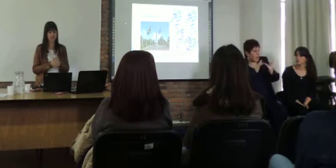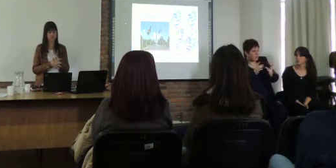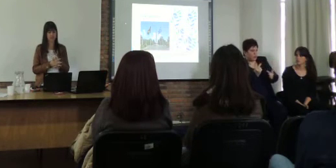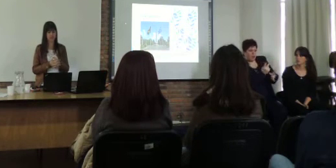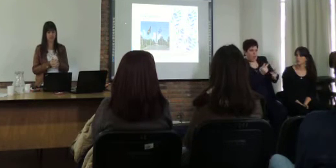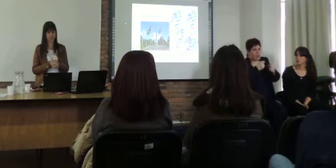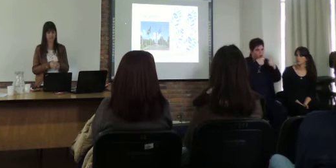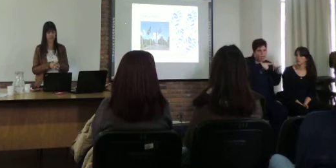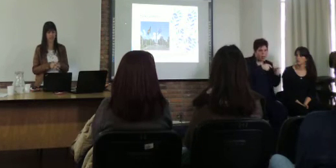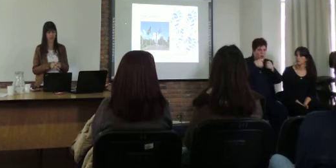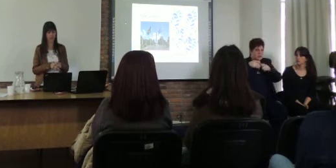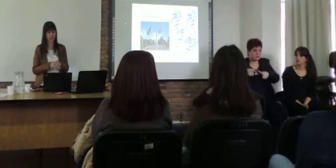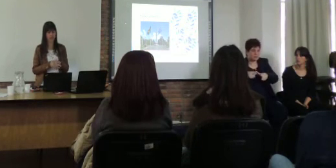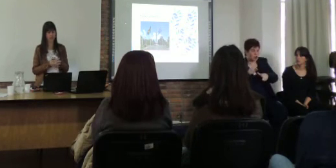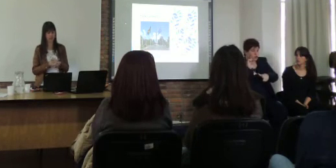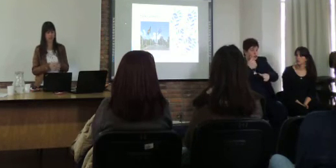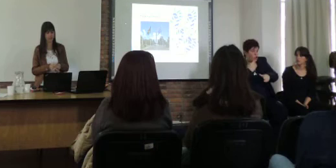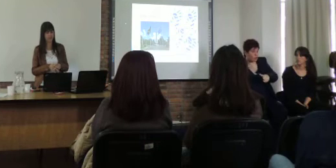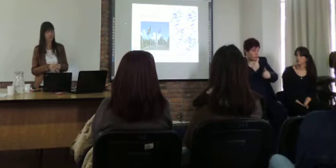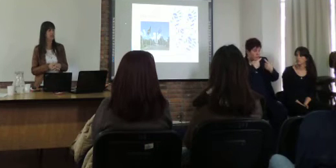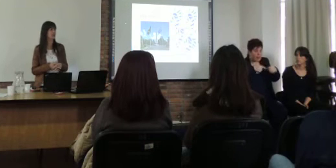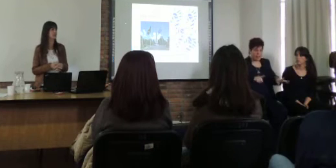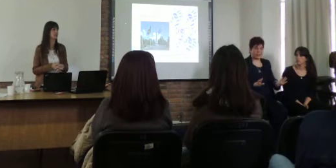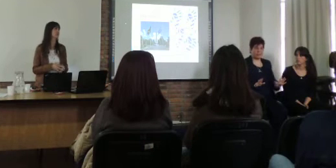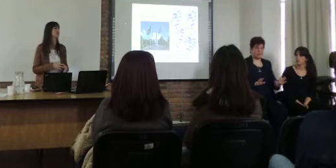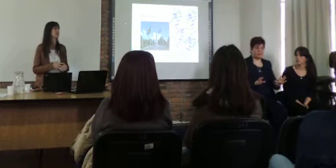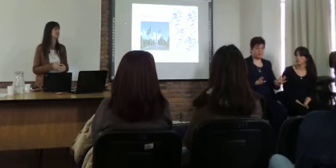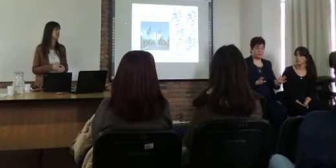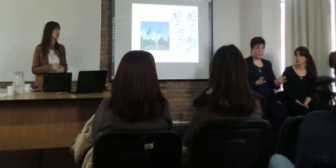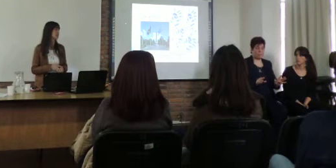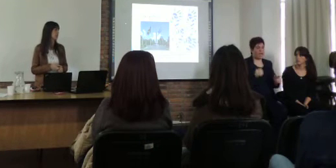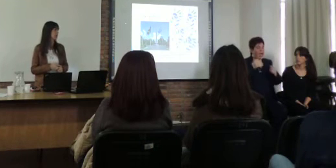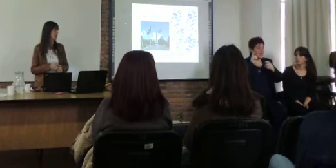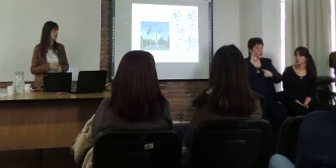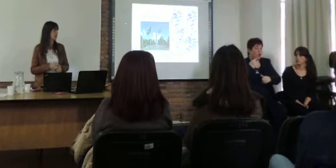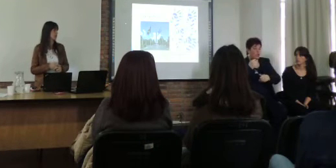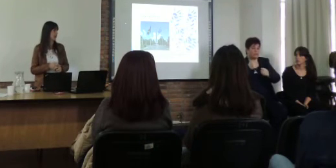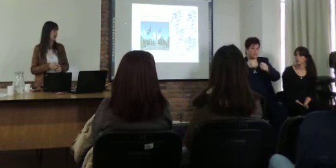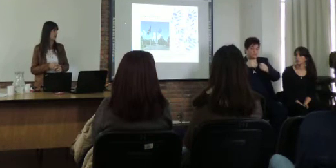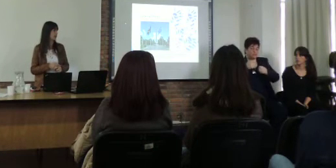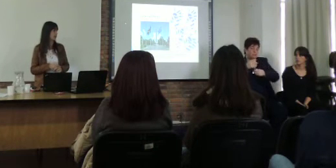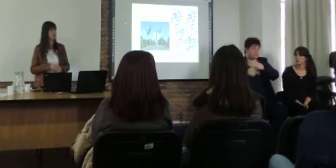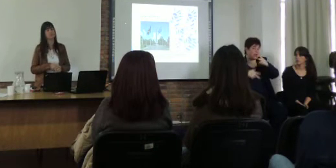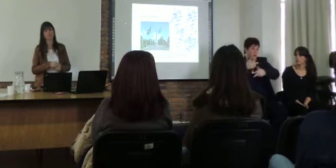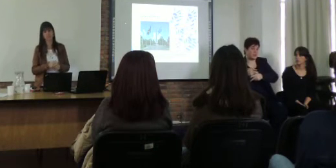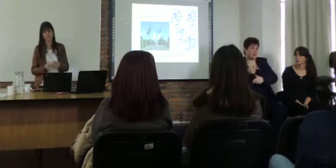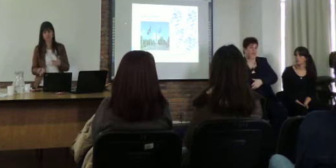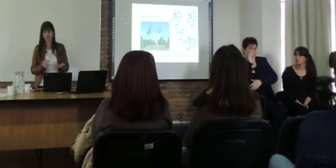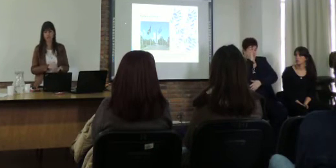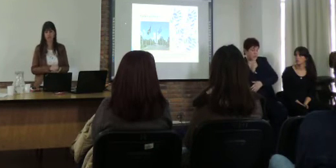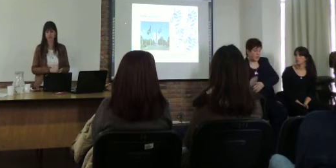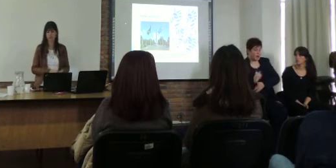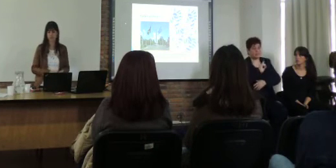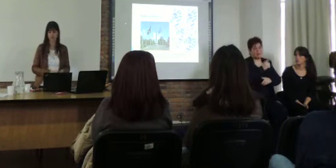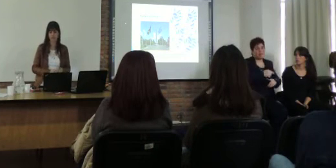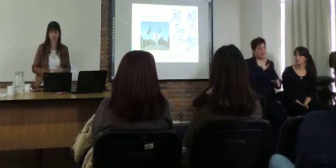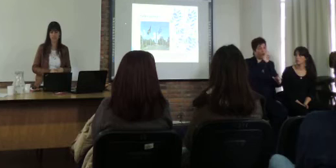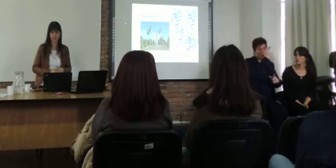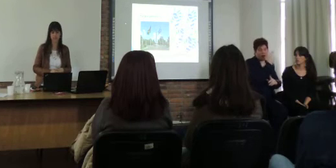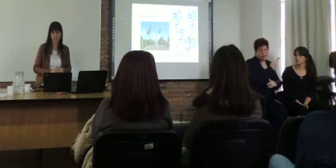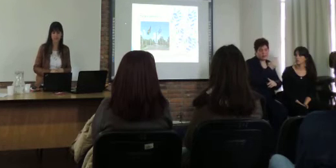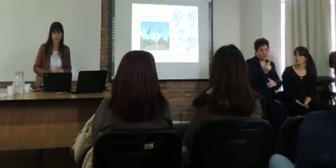de ser surdo nessa fronteira que é compartilhada entre os surdos brasileiros, uruguaios, brasileiros e uruguaios